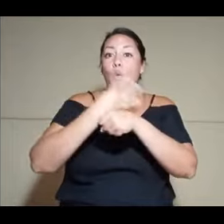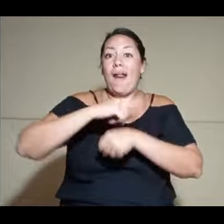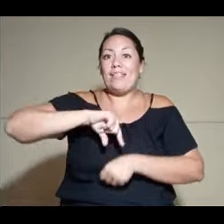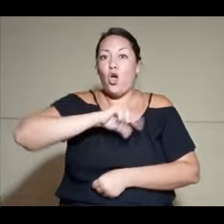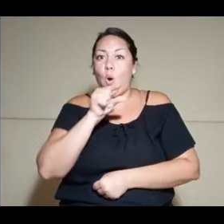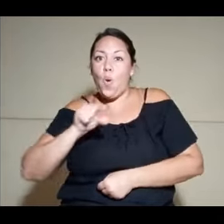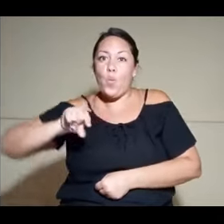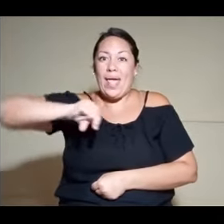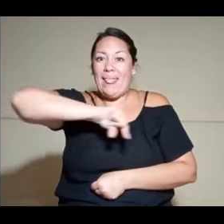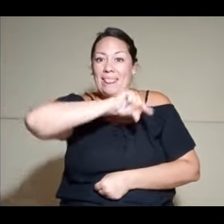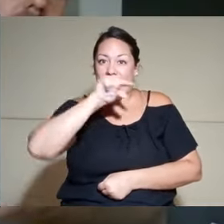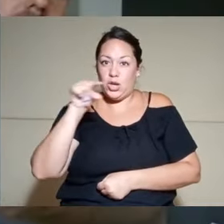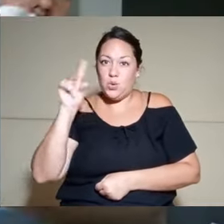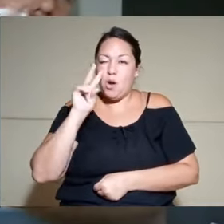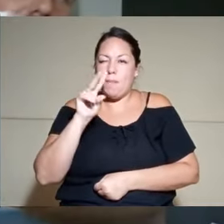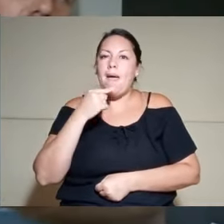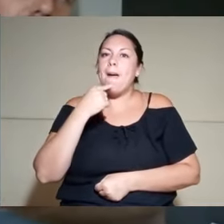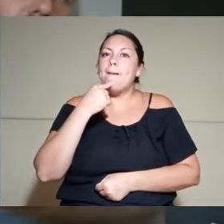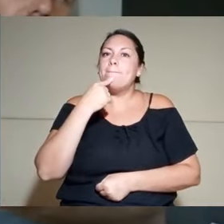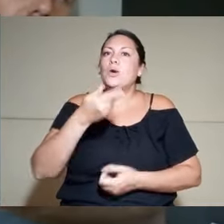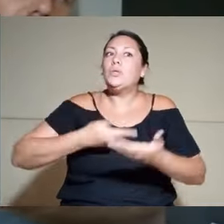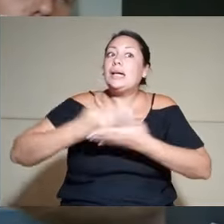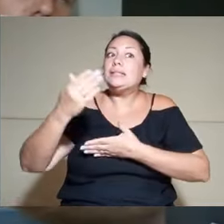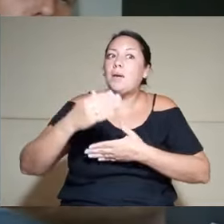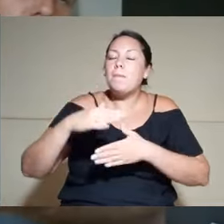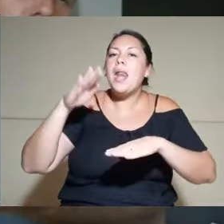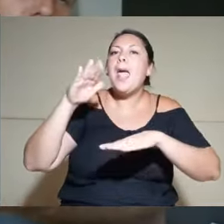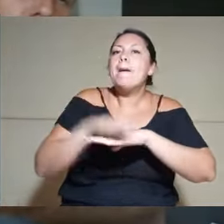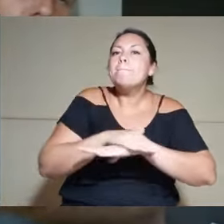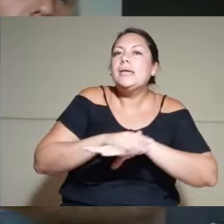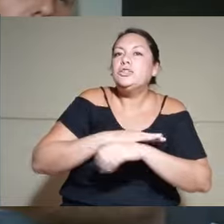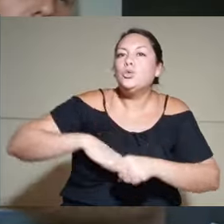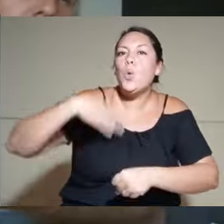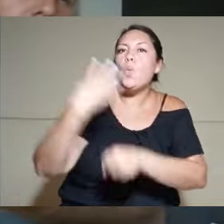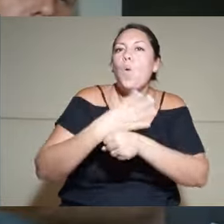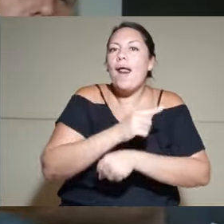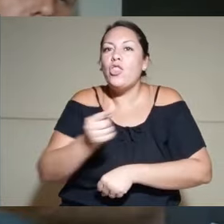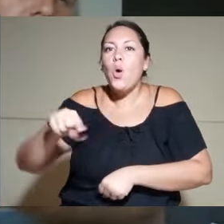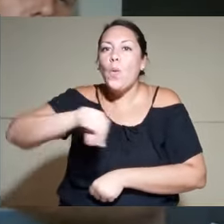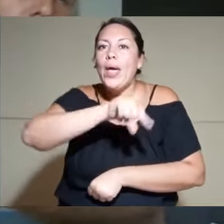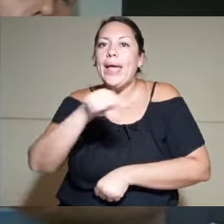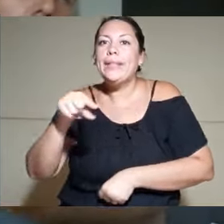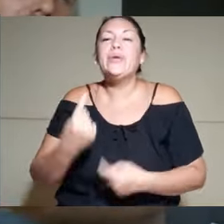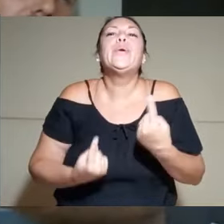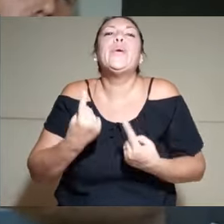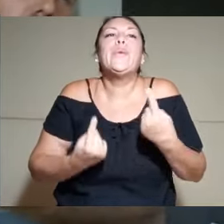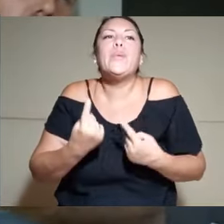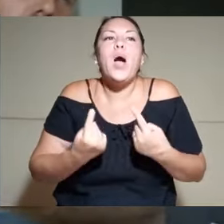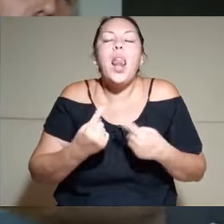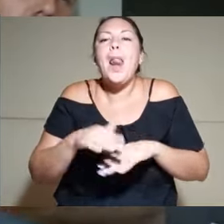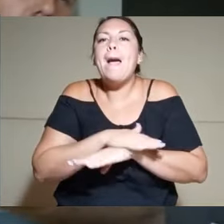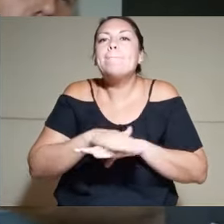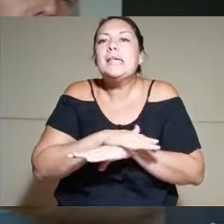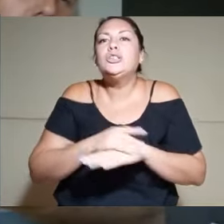Sí, profe. Si ustedes ven acá el cuarto ventrículo, una de las preguntas de examen es ¿cuál es el